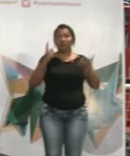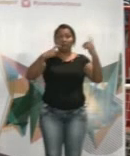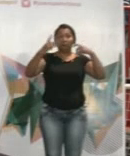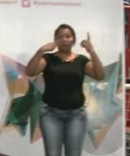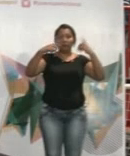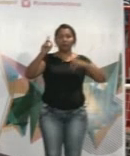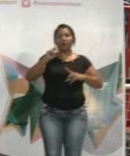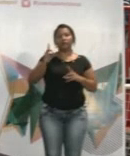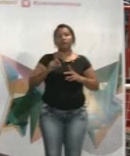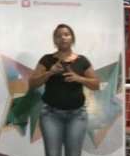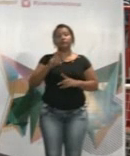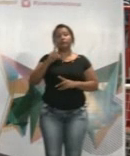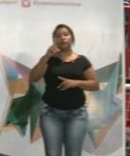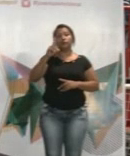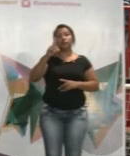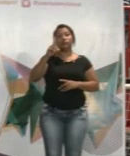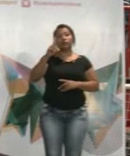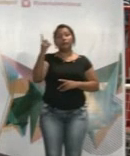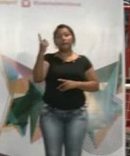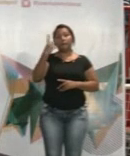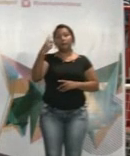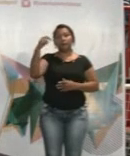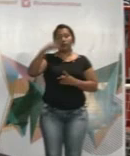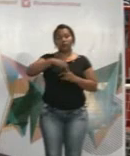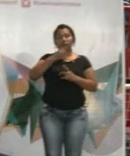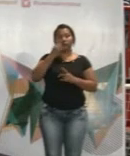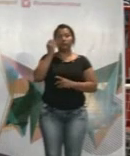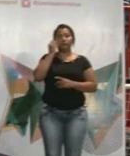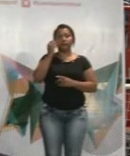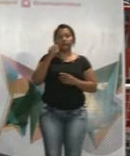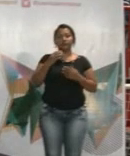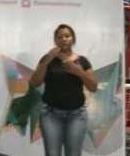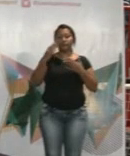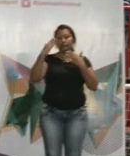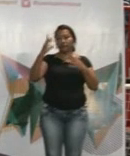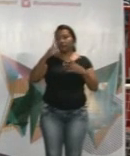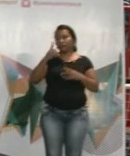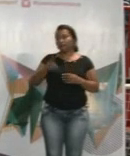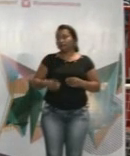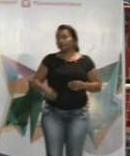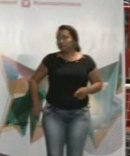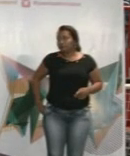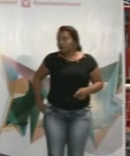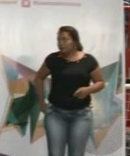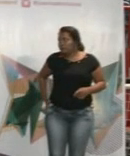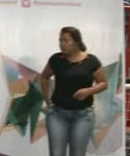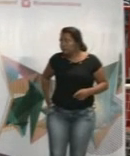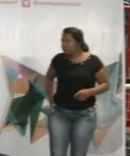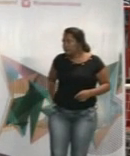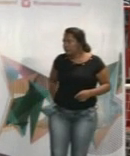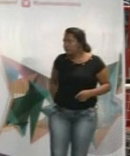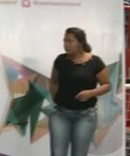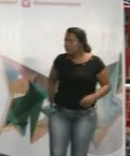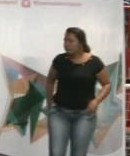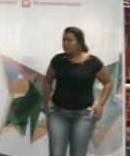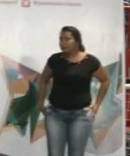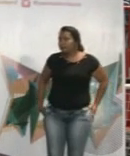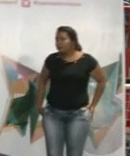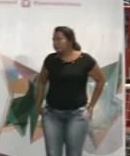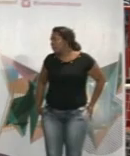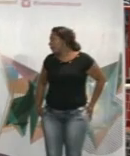não, dia 1º eu venho de novo, tá bom? Então um beijo e fiquem com Deus. Obrigado, irmão. Boa sorte aí pra ti, cara.